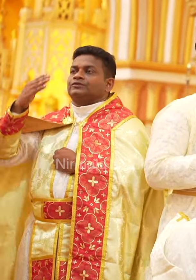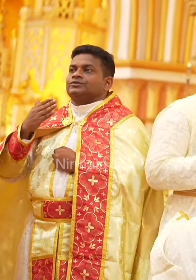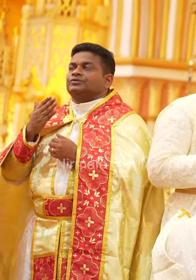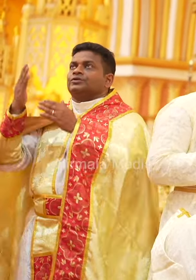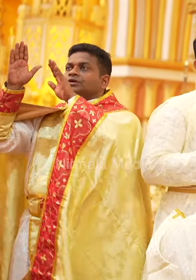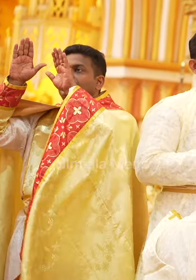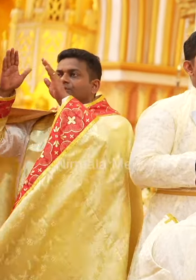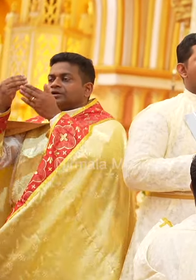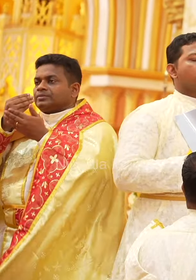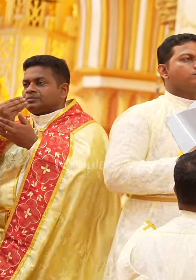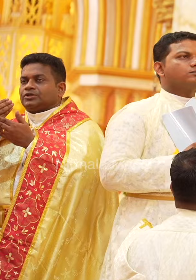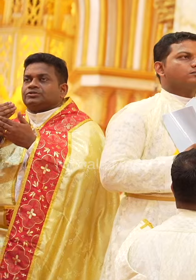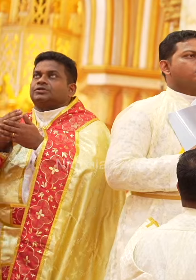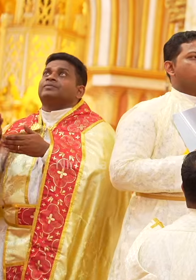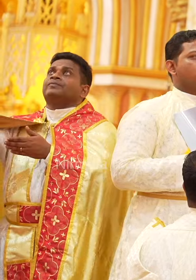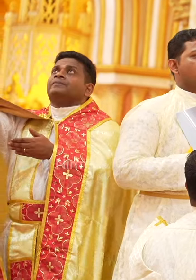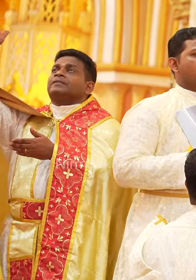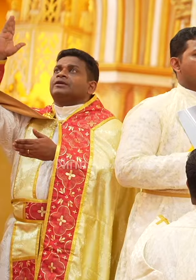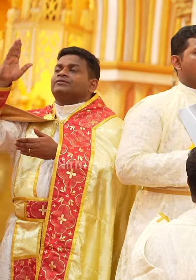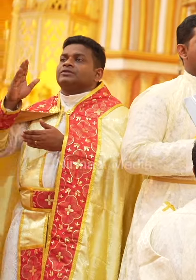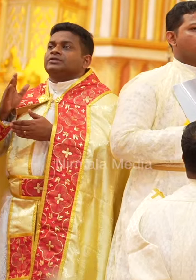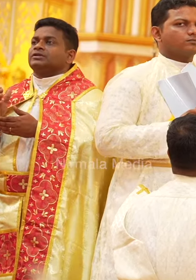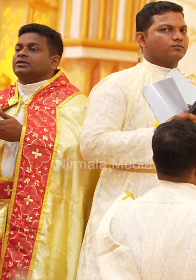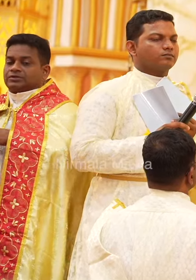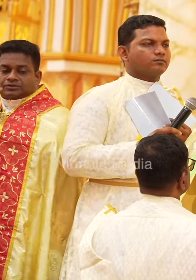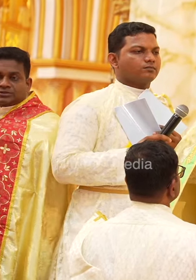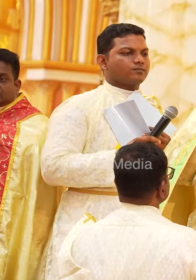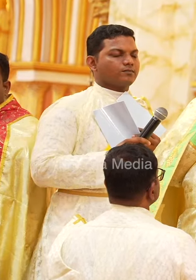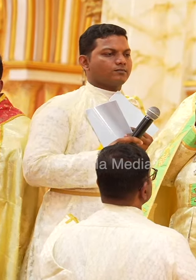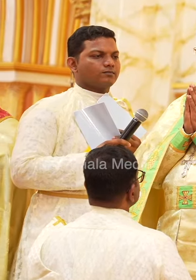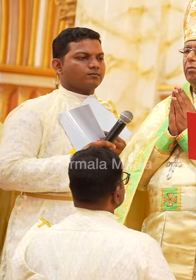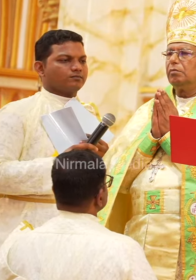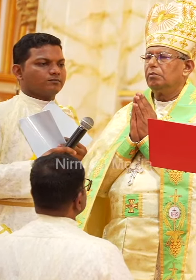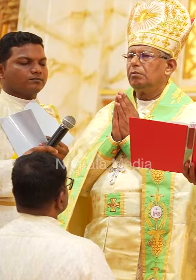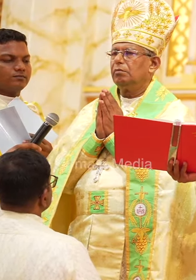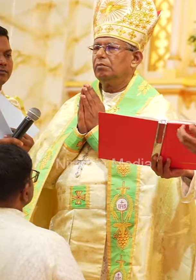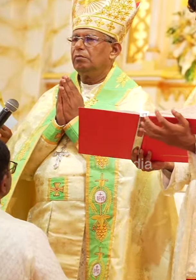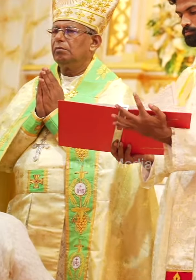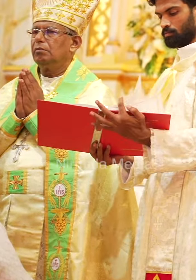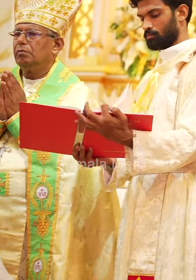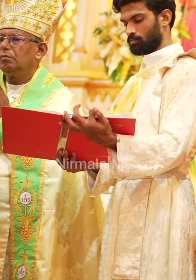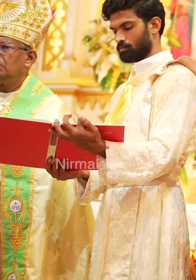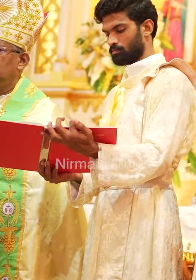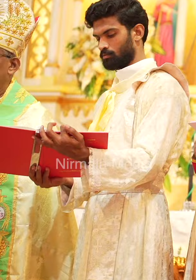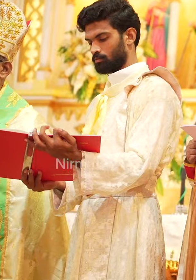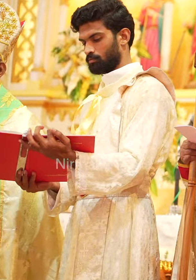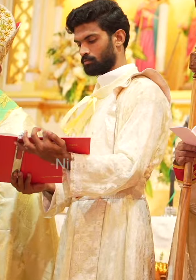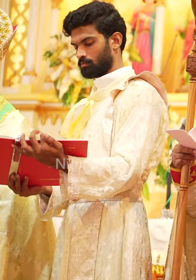യാചിക്കുവിൻ. ദൈവത്തിൻ്റെ സഭയിൽ പുരോഹിതനായി പട്ടം നൽകപ്പെടാൻ